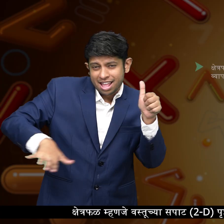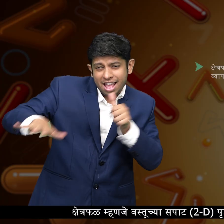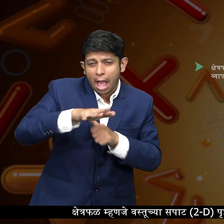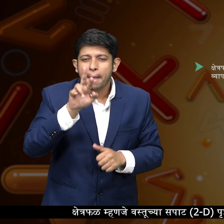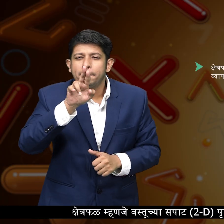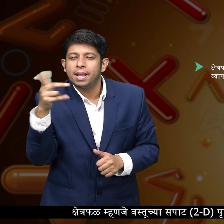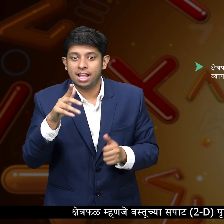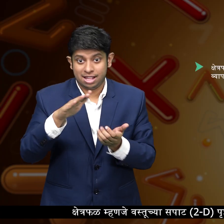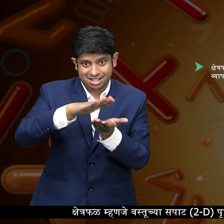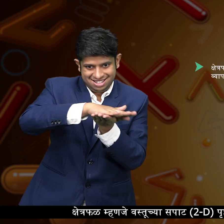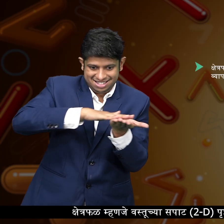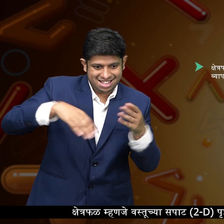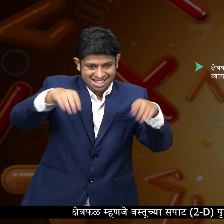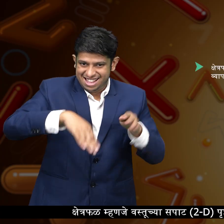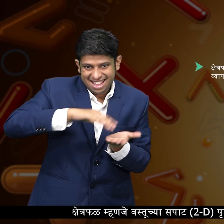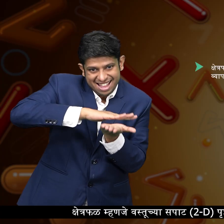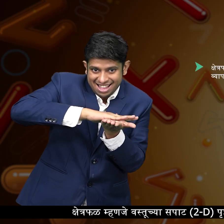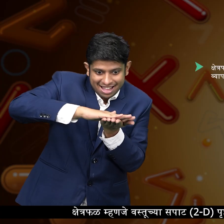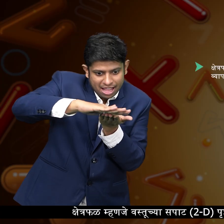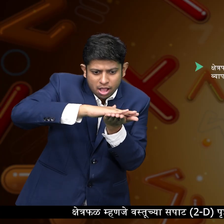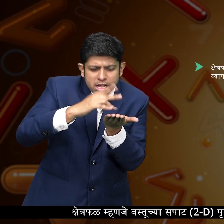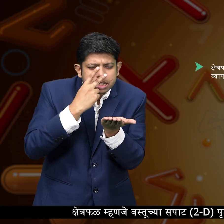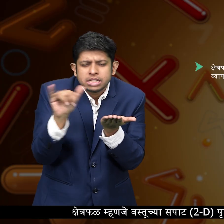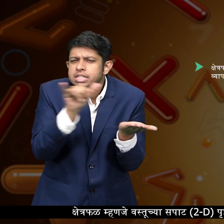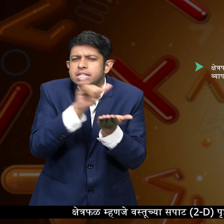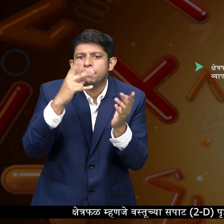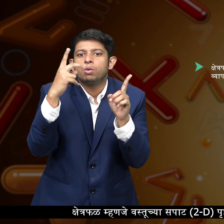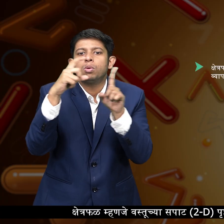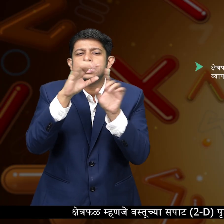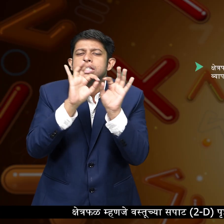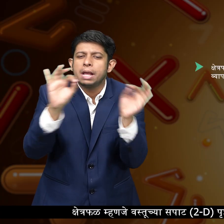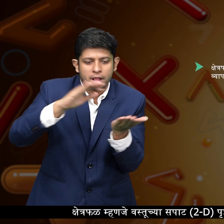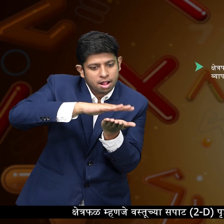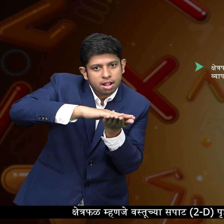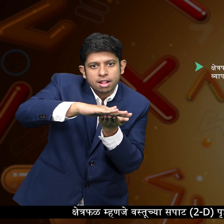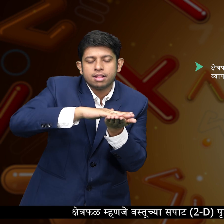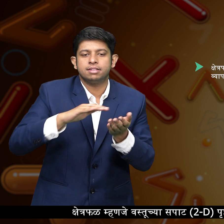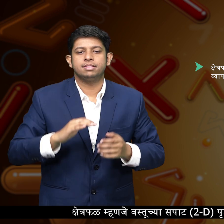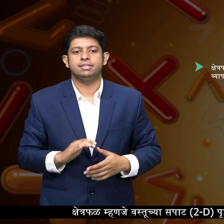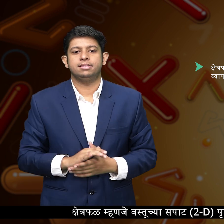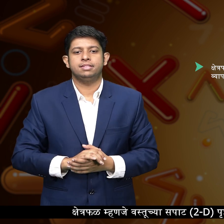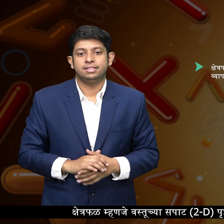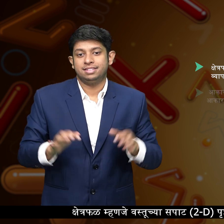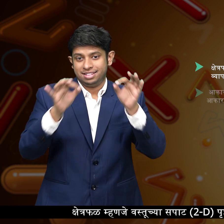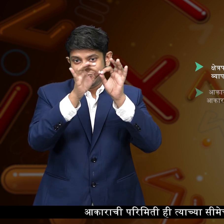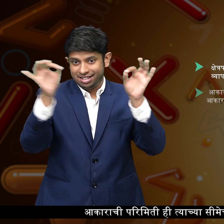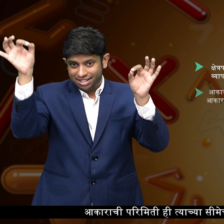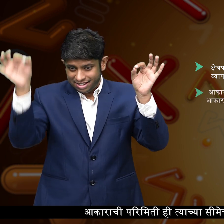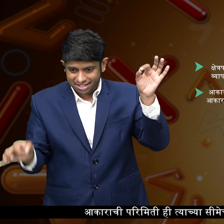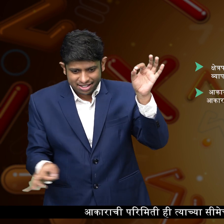क्षेत्रफळ म्हणजे वस्तूच्या सपाट 2D पृष्ठभागाने किंवा आकाराने व्यापलेली एकूण जागा. आकाराची